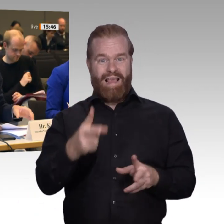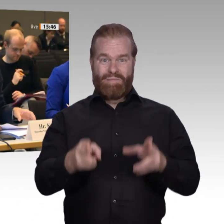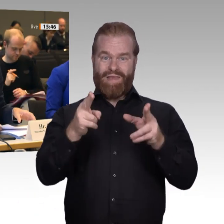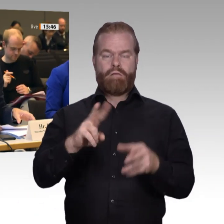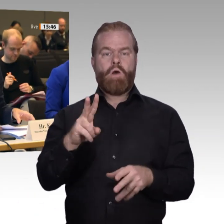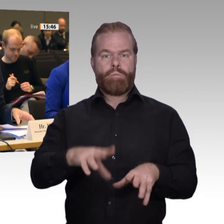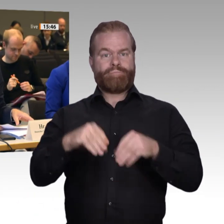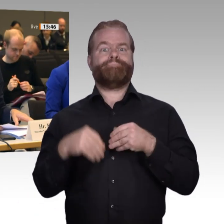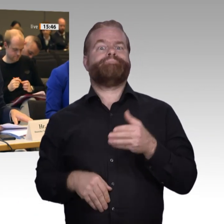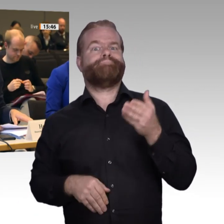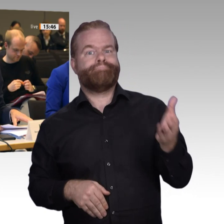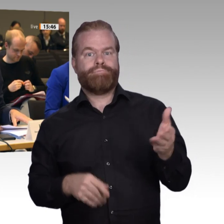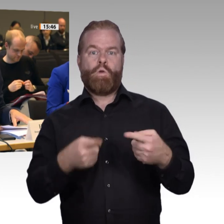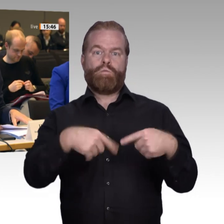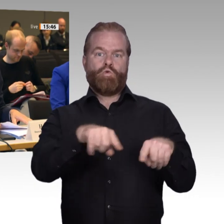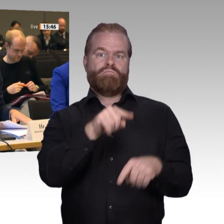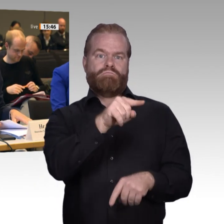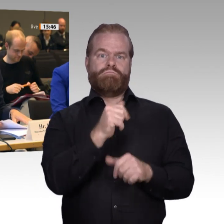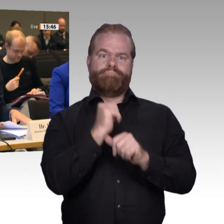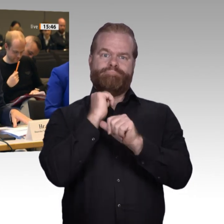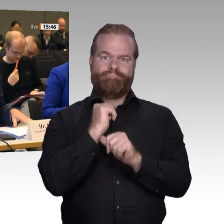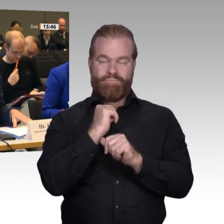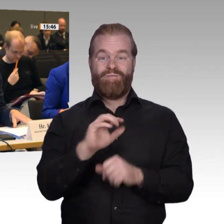allerdings in der Höhe nicht beziffern kann.